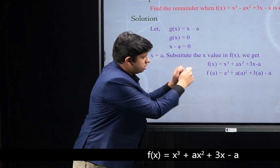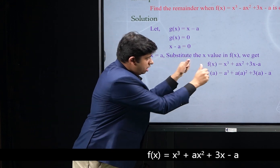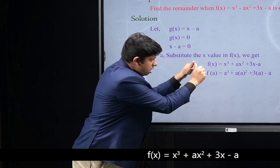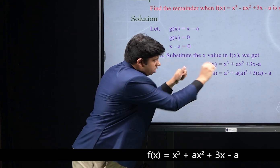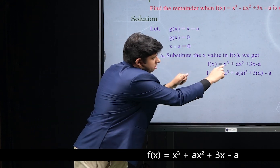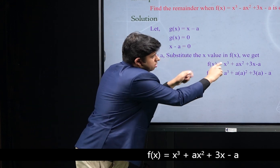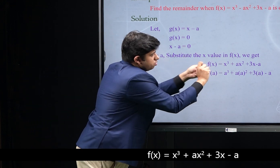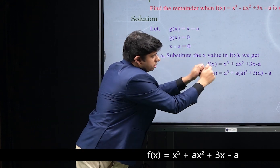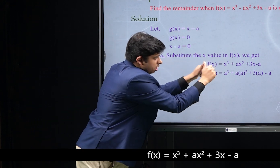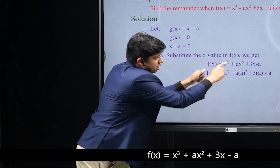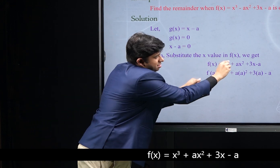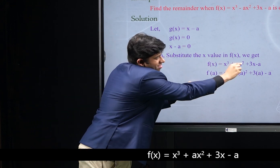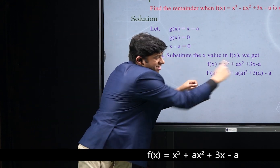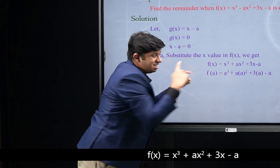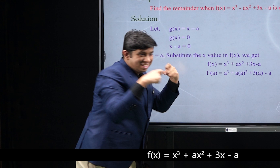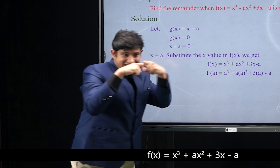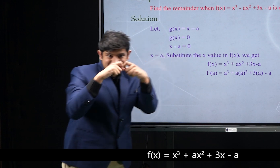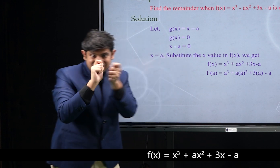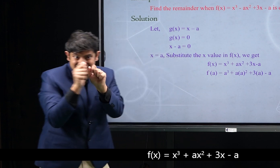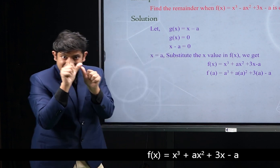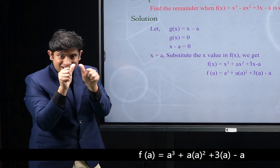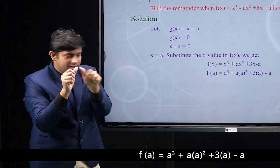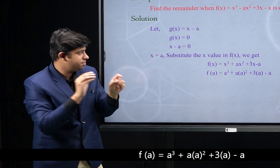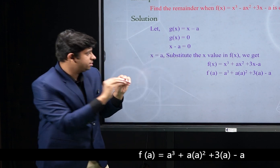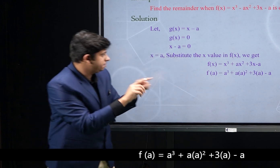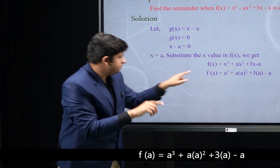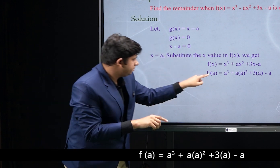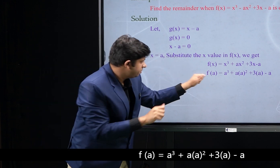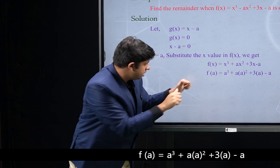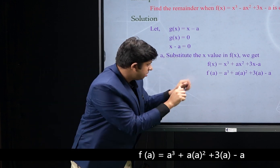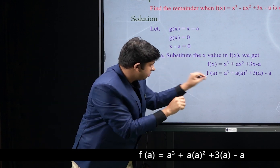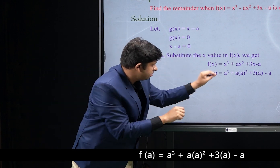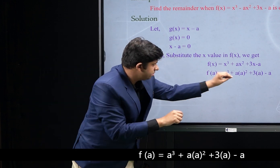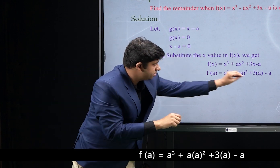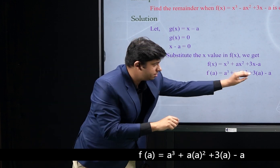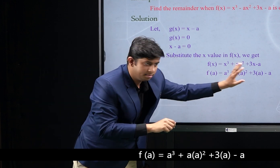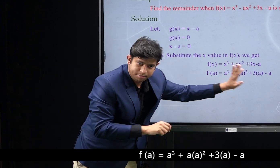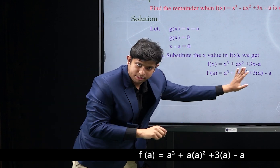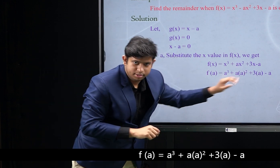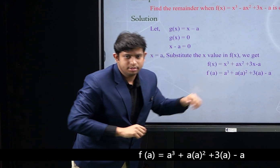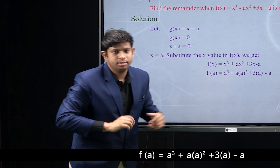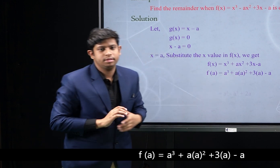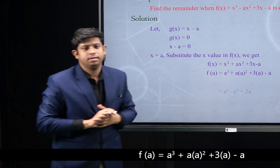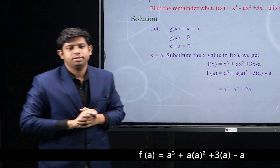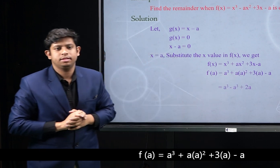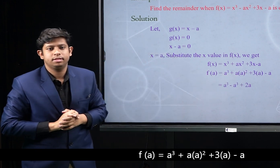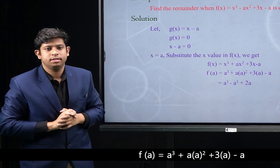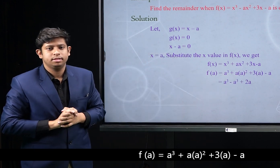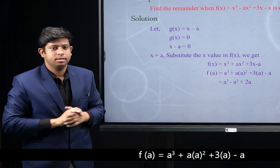ఏఎక్స్ స్క్వేర్ ప్లస్ 3x ప్లస్ 1. అప్పుడు f ఇంటూ -1 ఈజ్ ఈక్వల్ టు ఏ క్యూబ్ ప్లస్ ఏ ఇంటూ ఏ